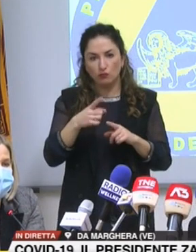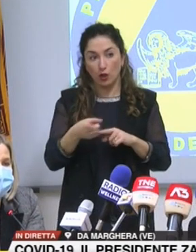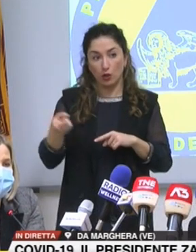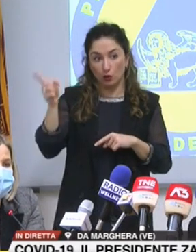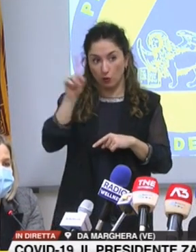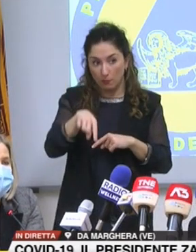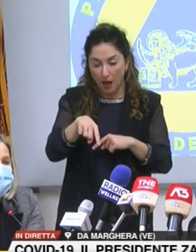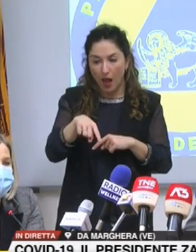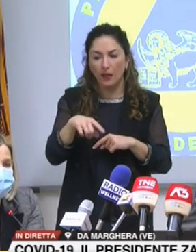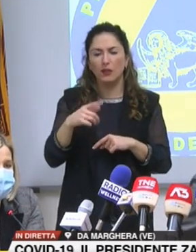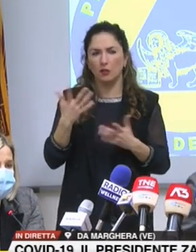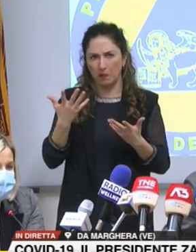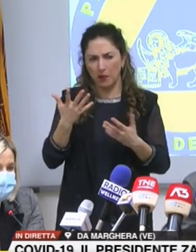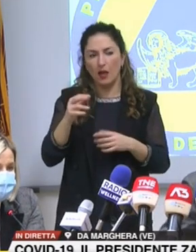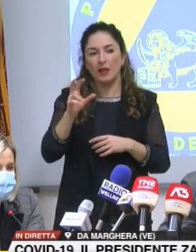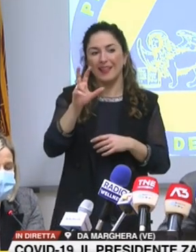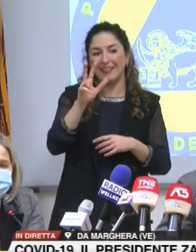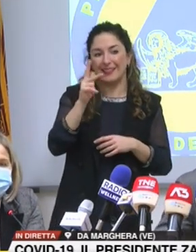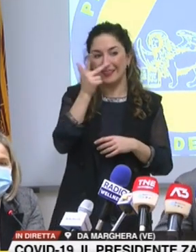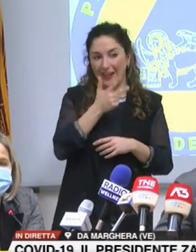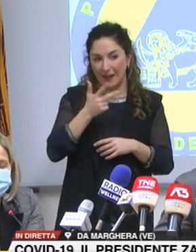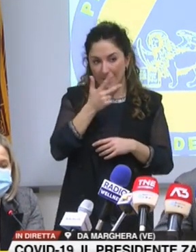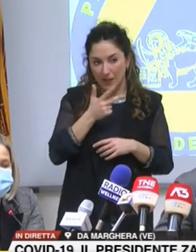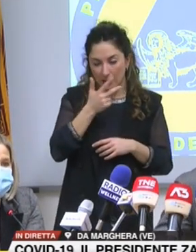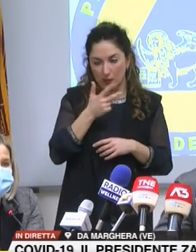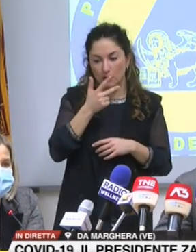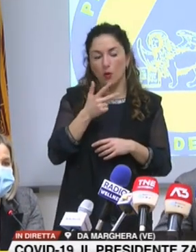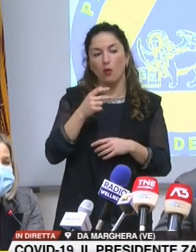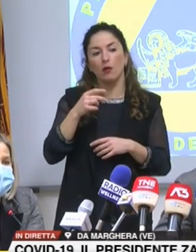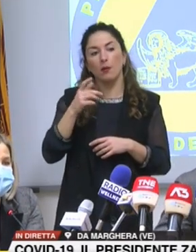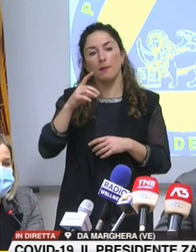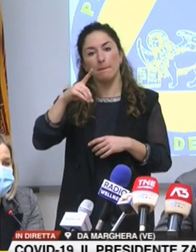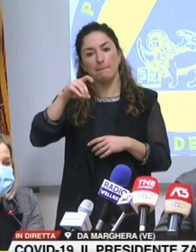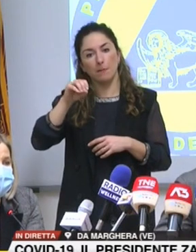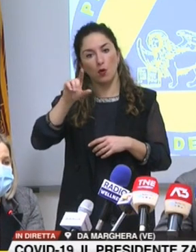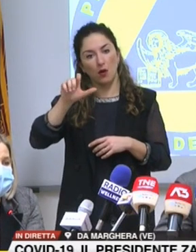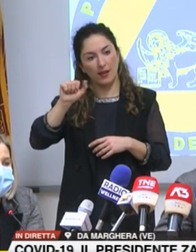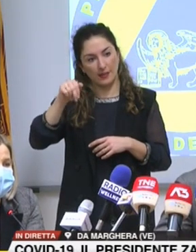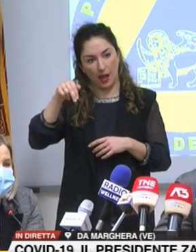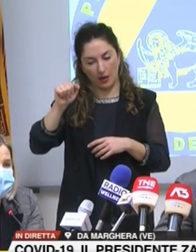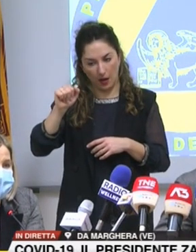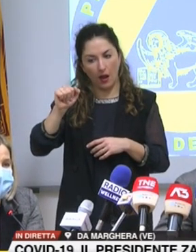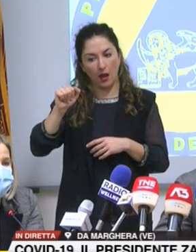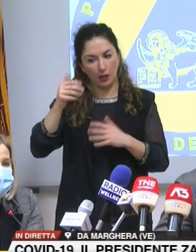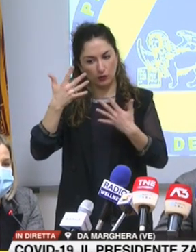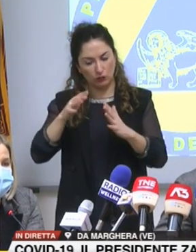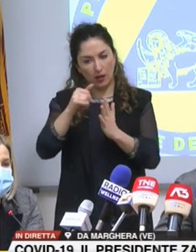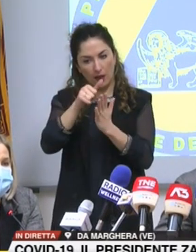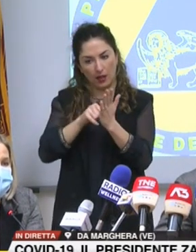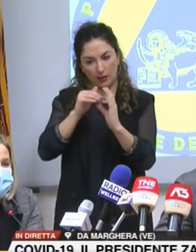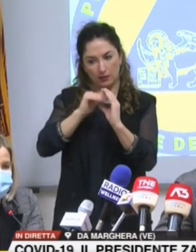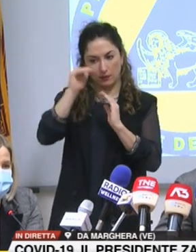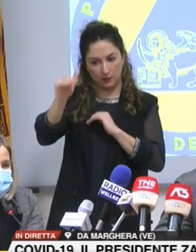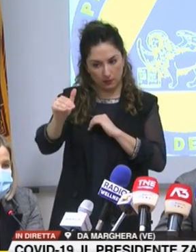notizia che tipo Treviso, USL, quindi USL Trevigiana, USL Polesana stanno spedendo le lettere alla corte